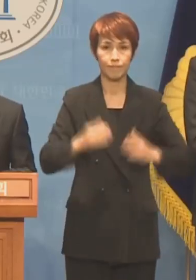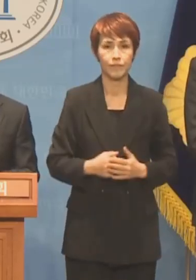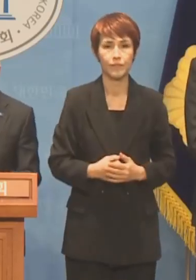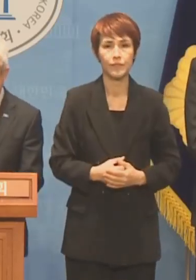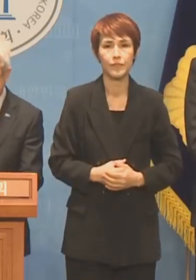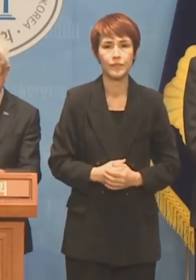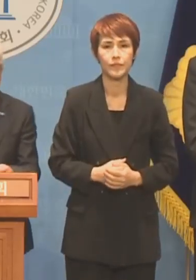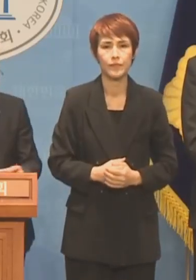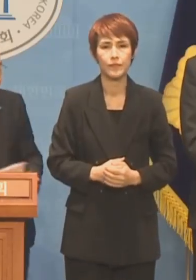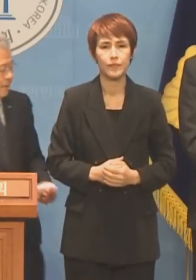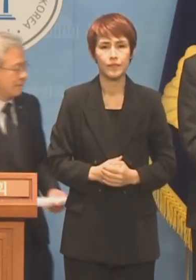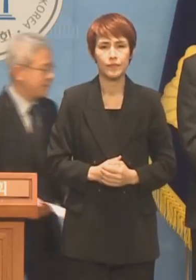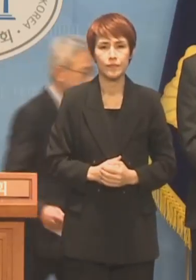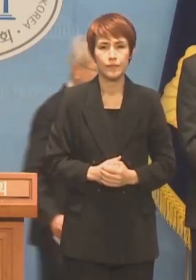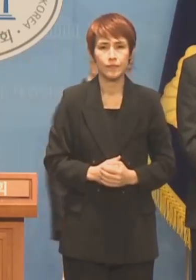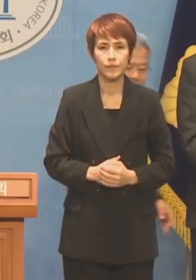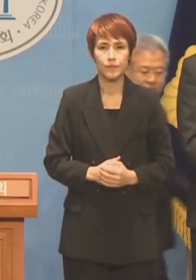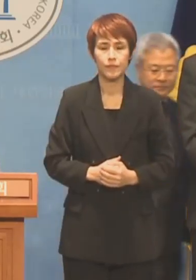시작하겠습니다.